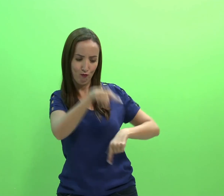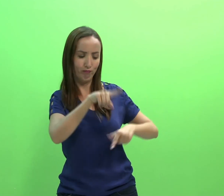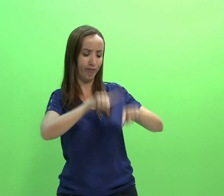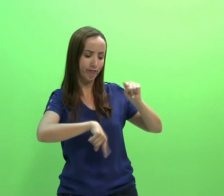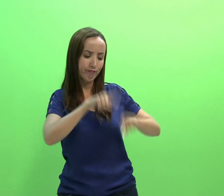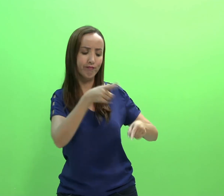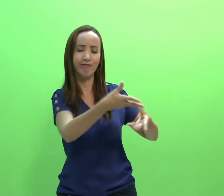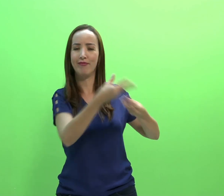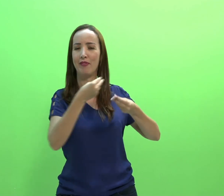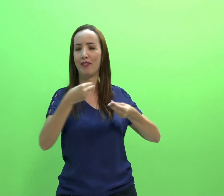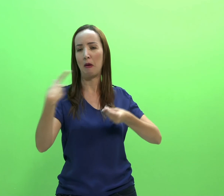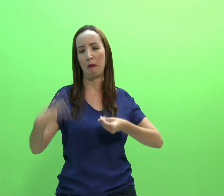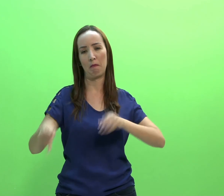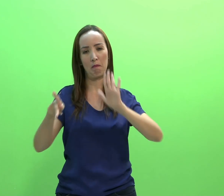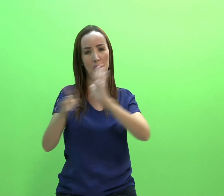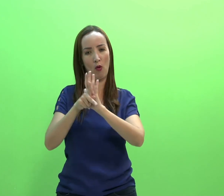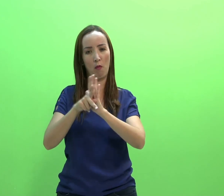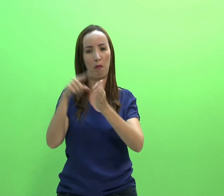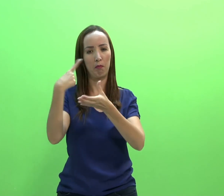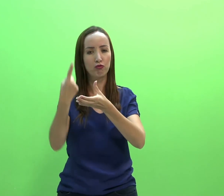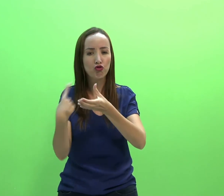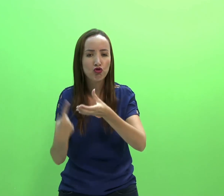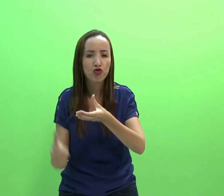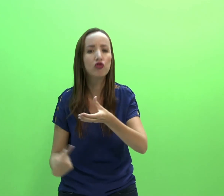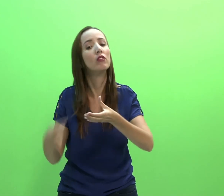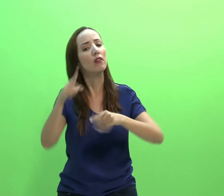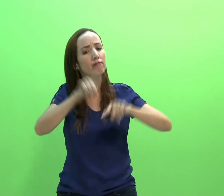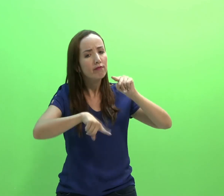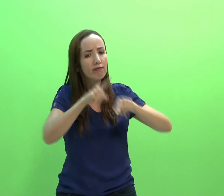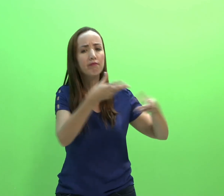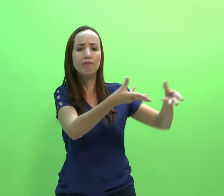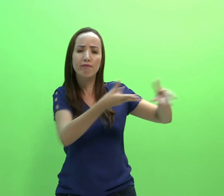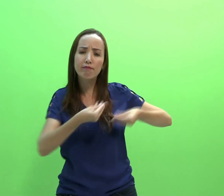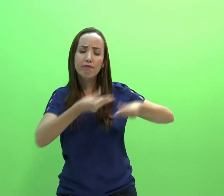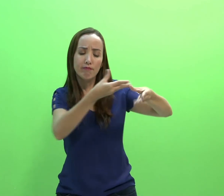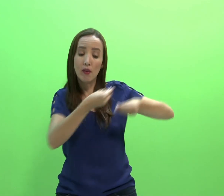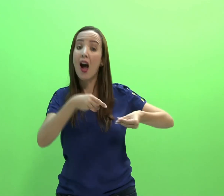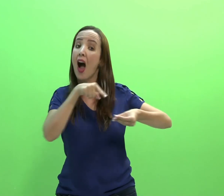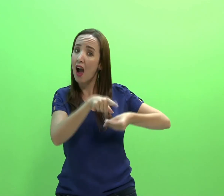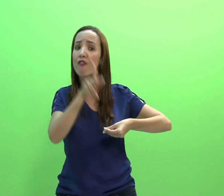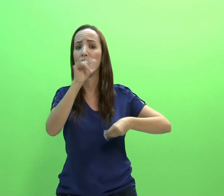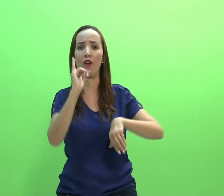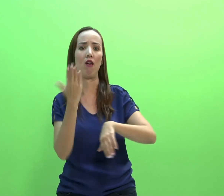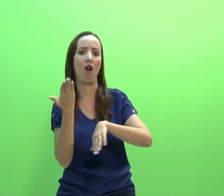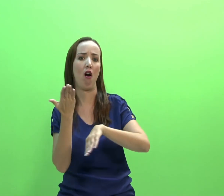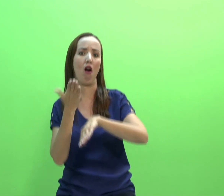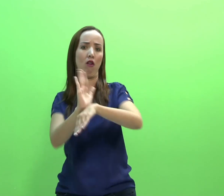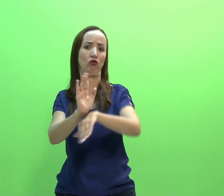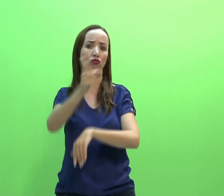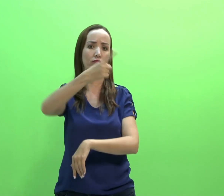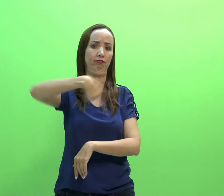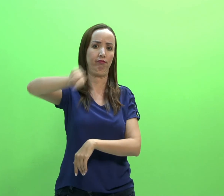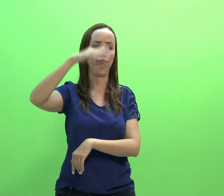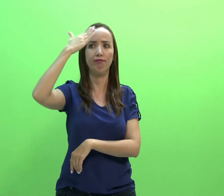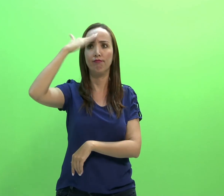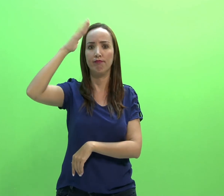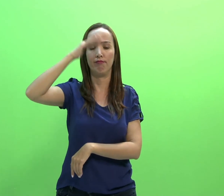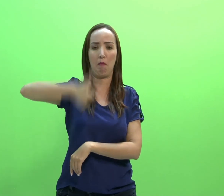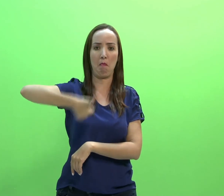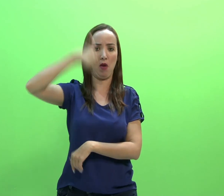materiais, a apostila. porque esta vai auxiliá-los a entender